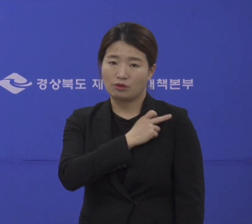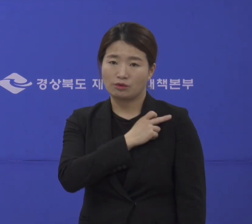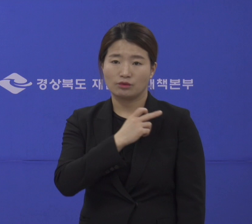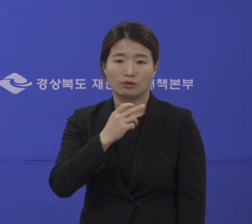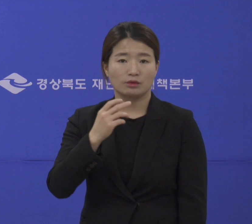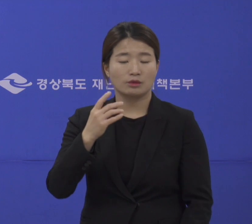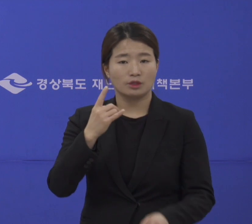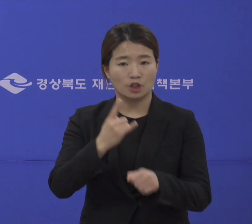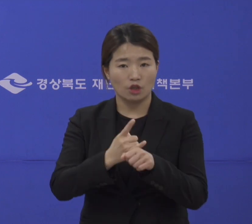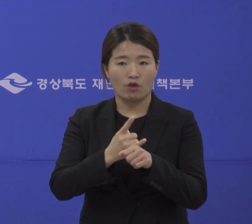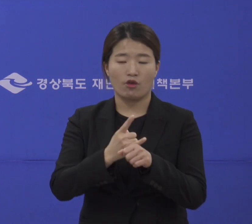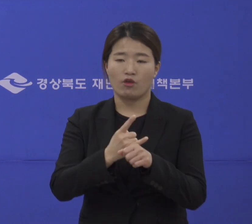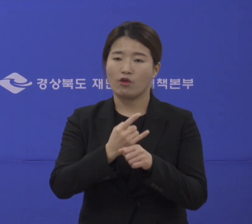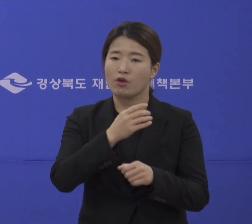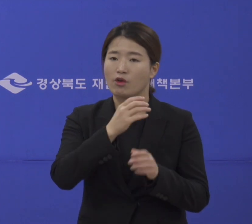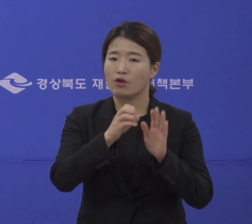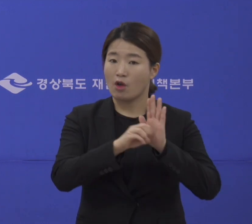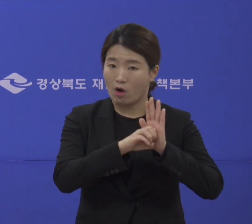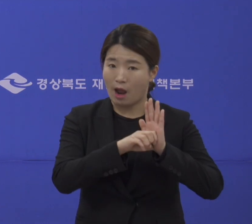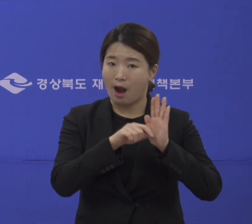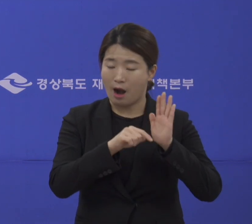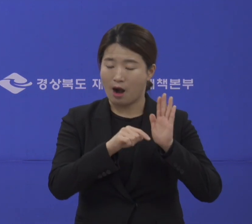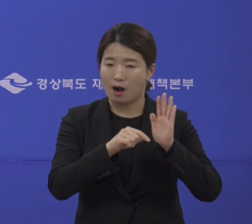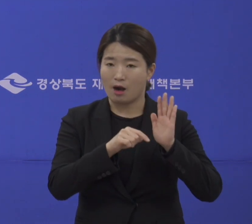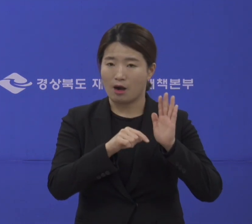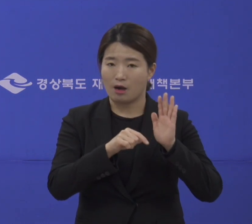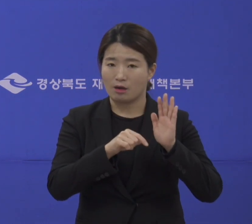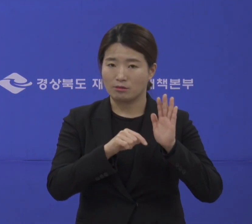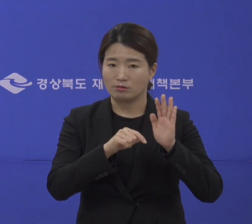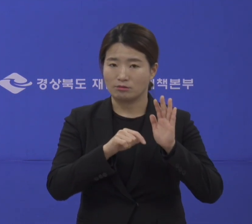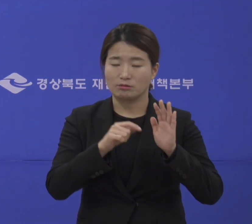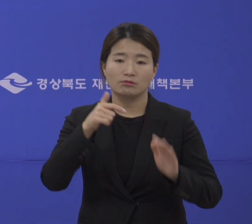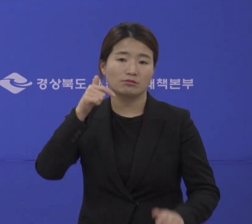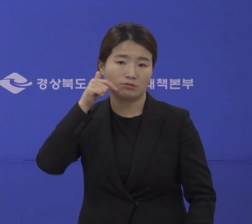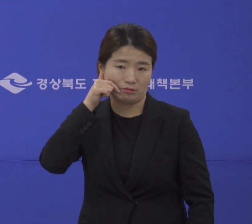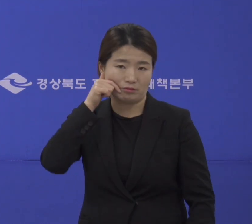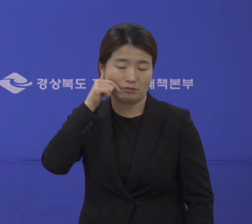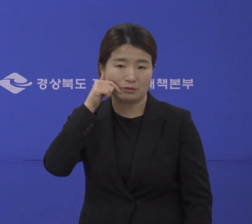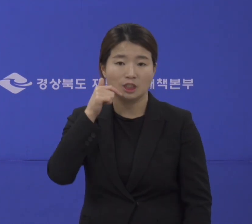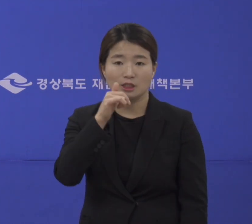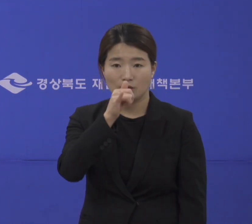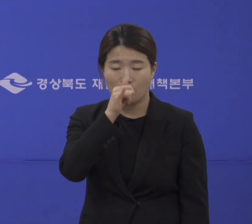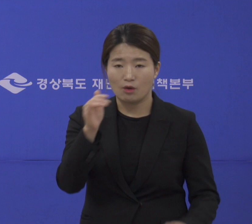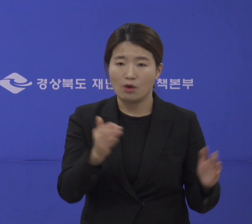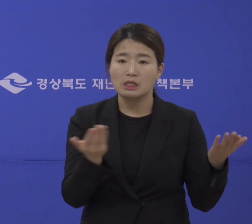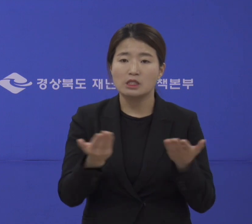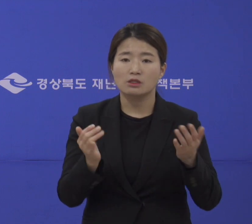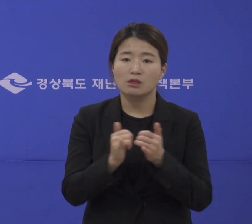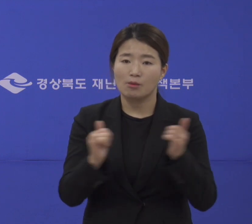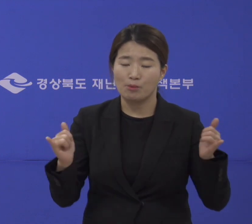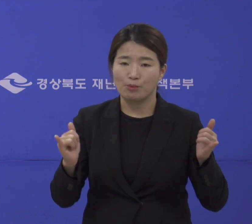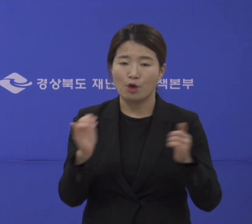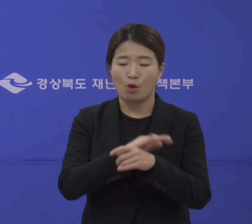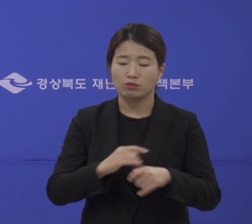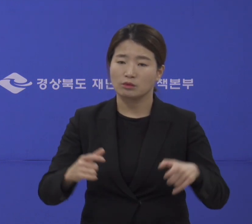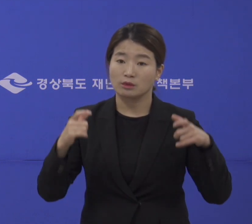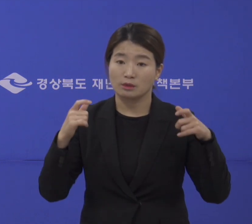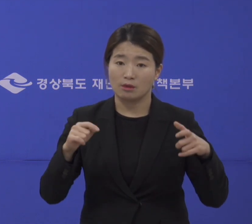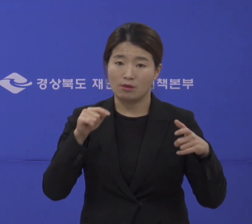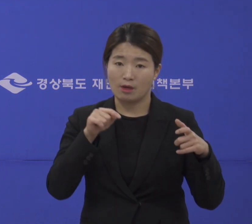의성, 영양 의 민원 콜센터가 있고 근무 인원도 우리